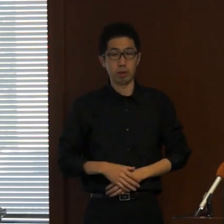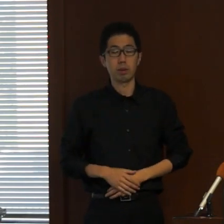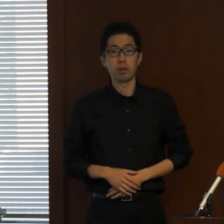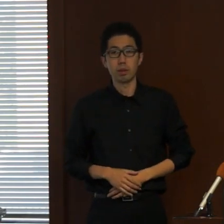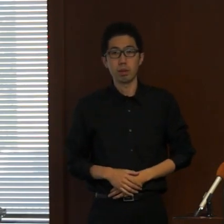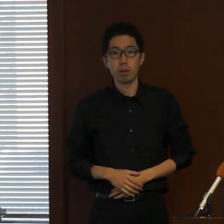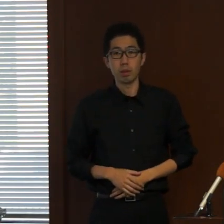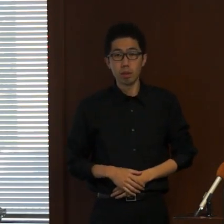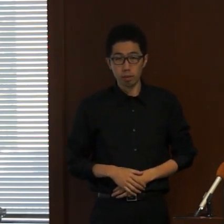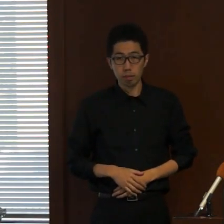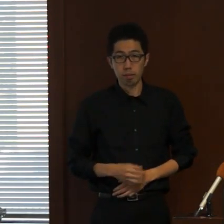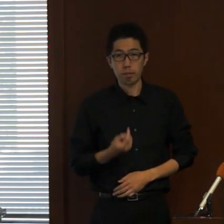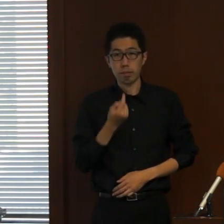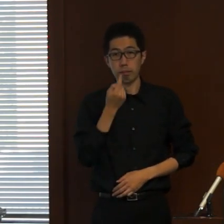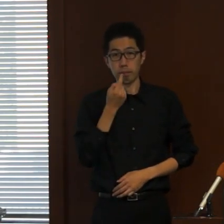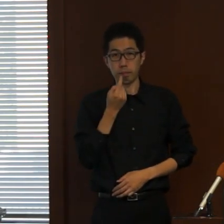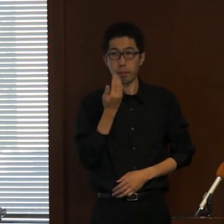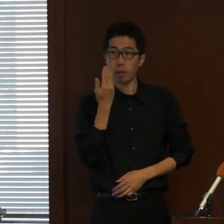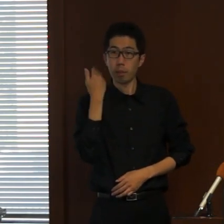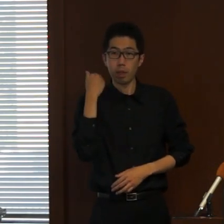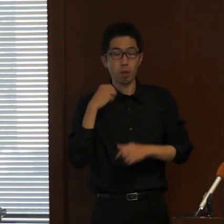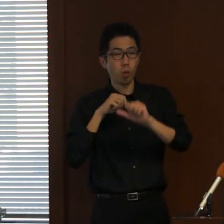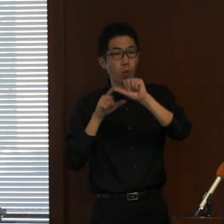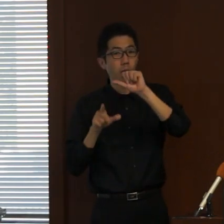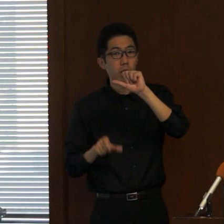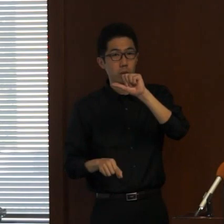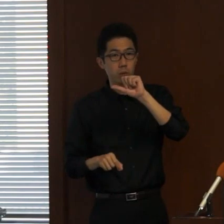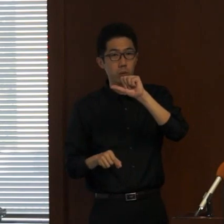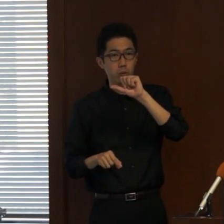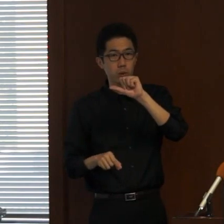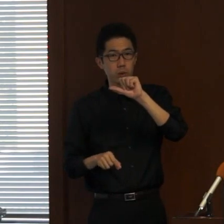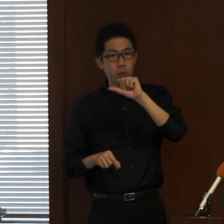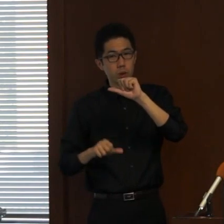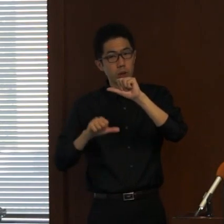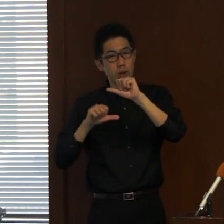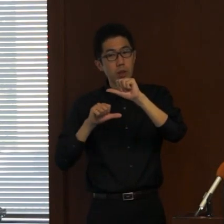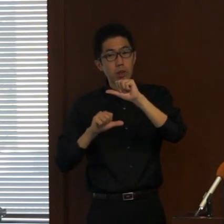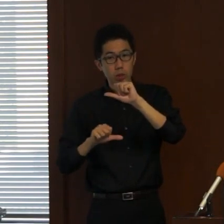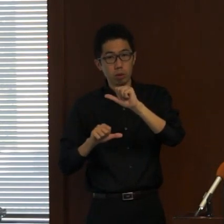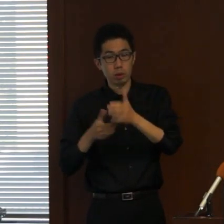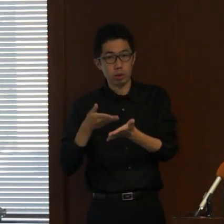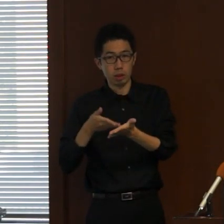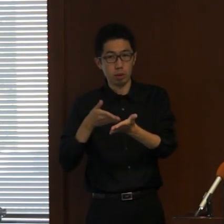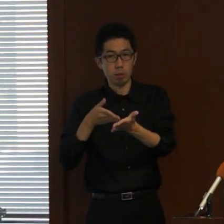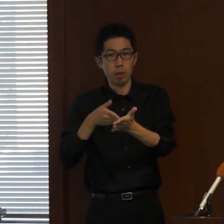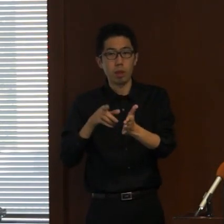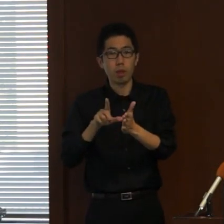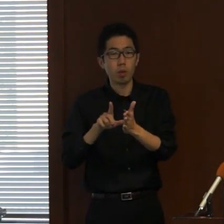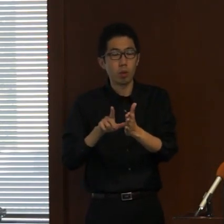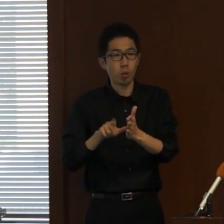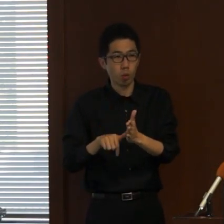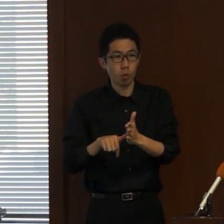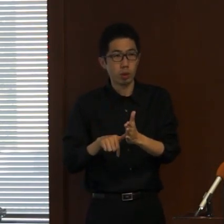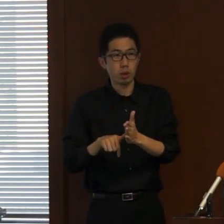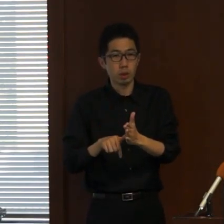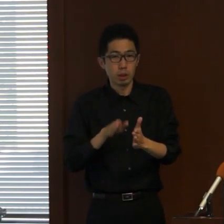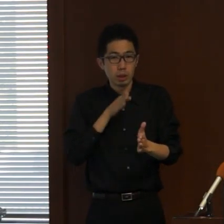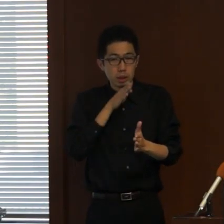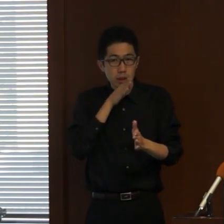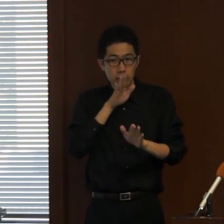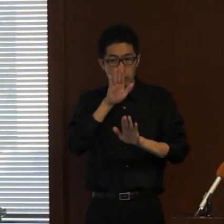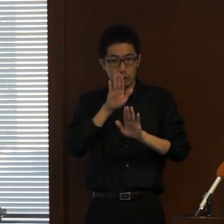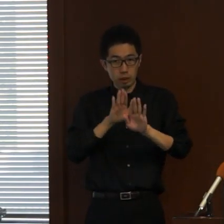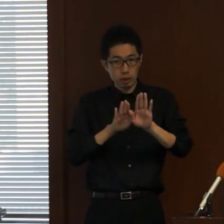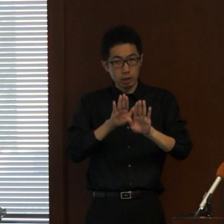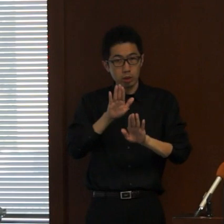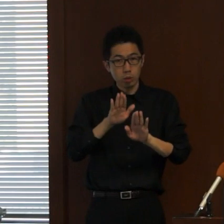ここで冒頭あの5月の5日ですかね、説明したときにはあの実質で判断すると、申